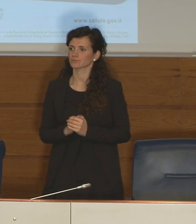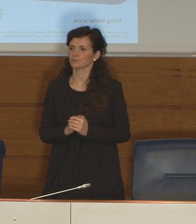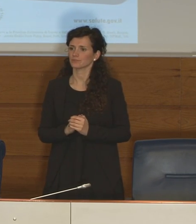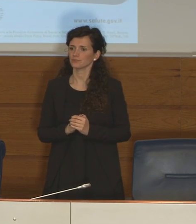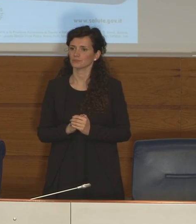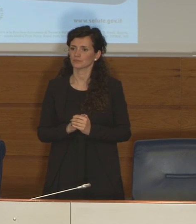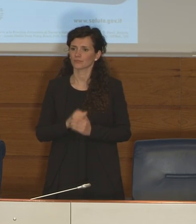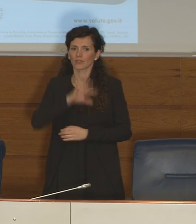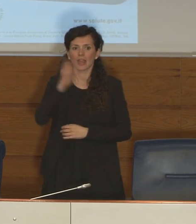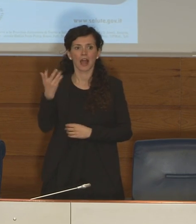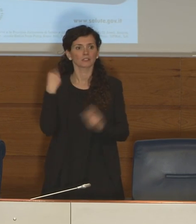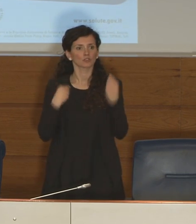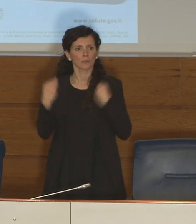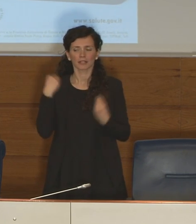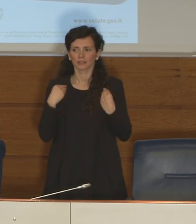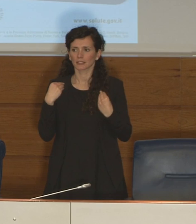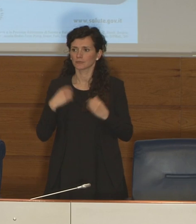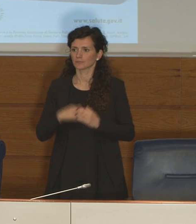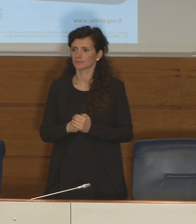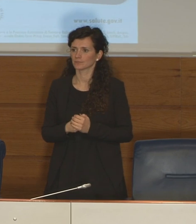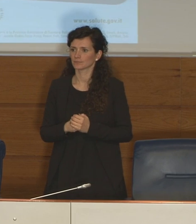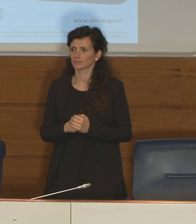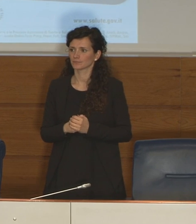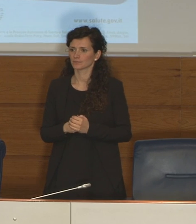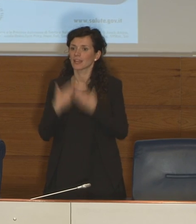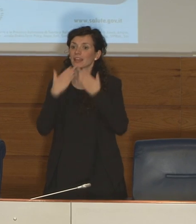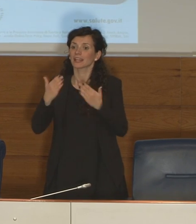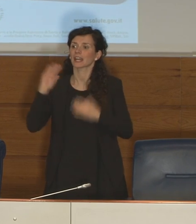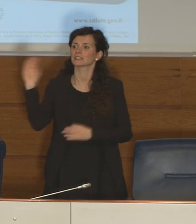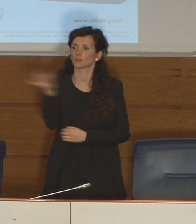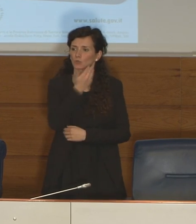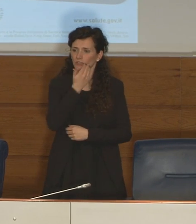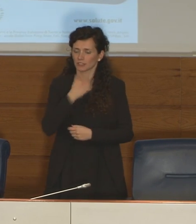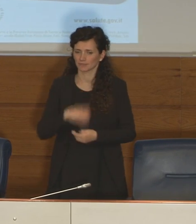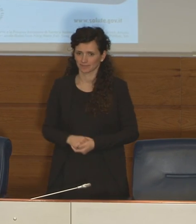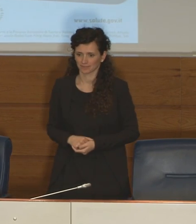domande grazie a tutti